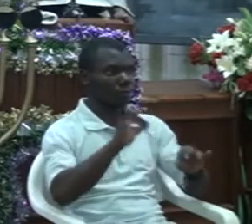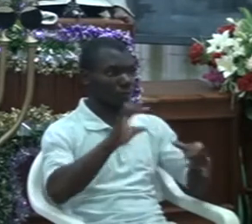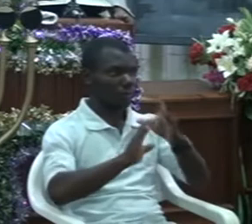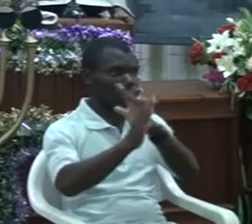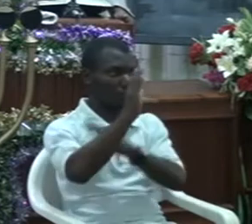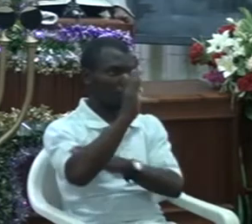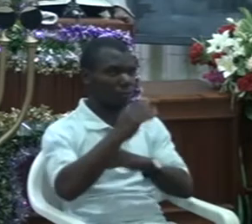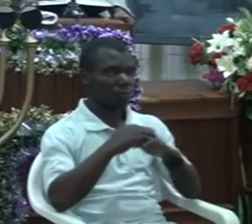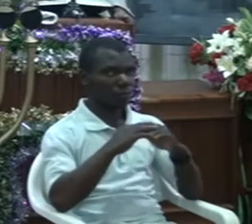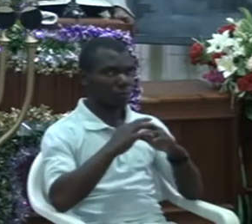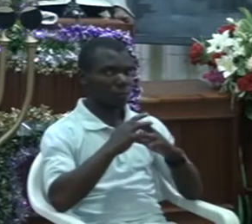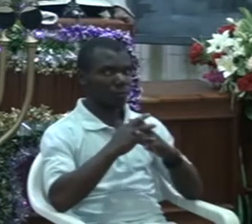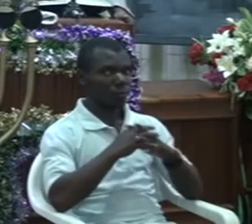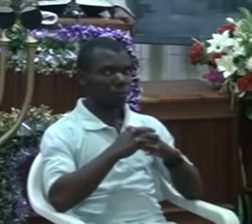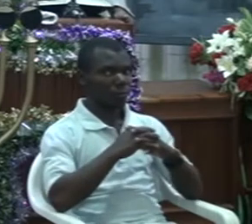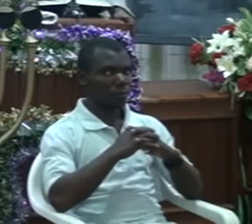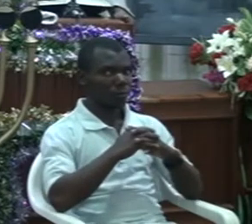le Saint-Esprit de Dieu,